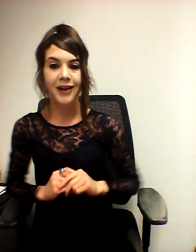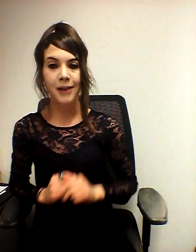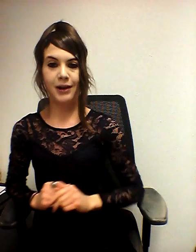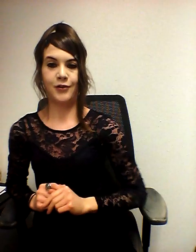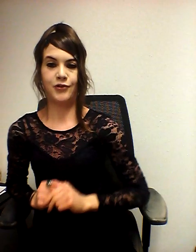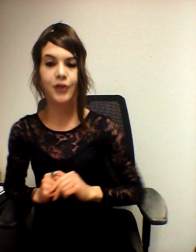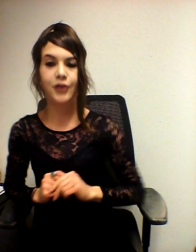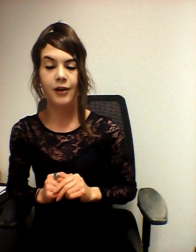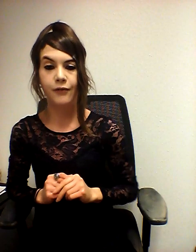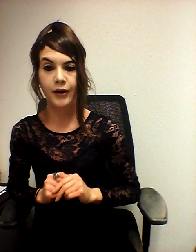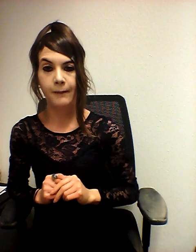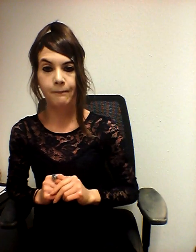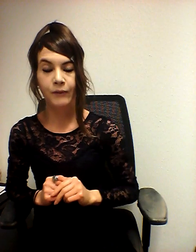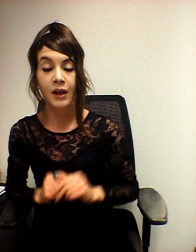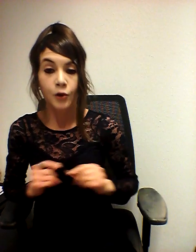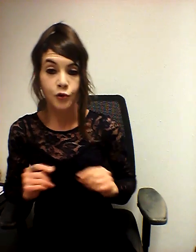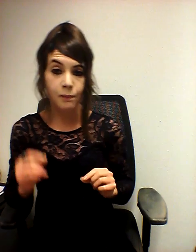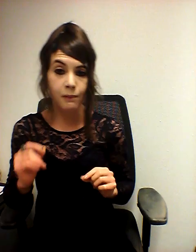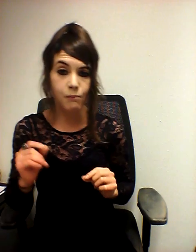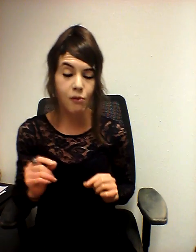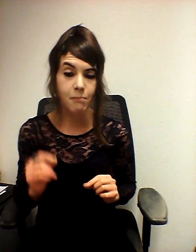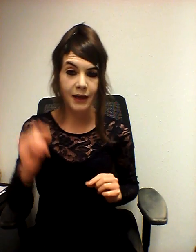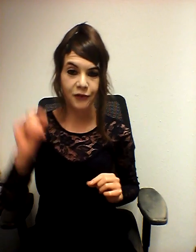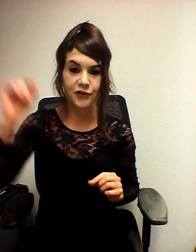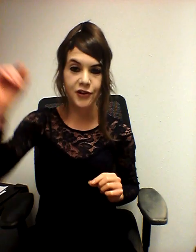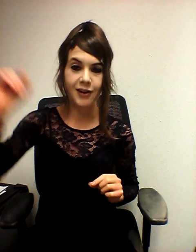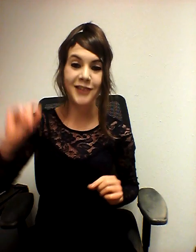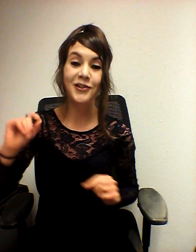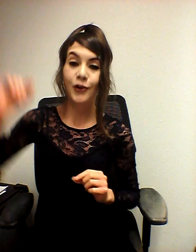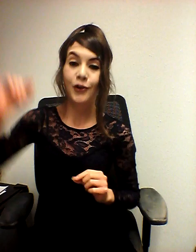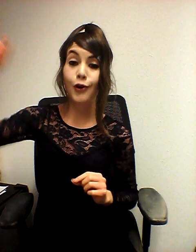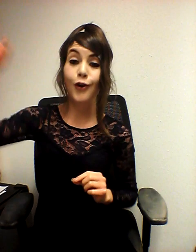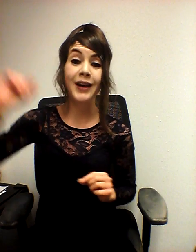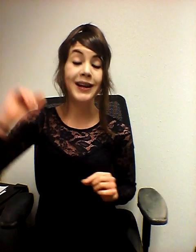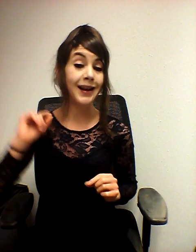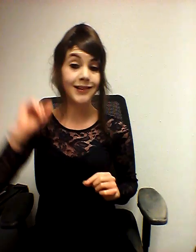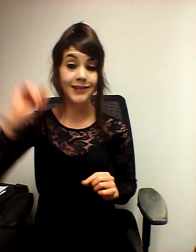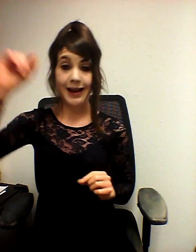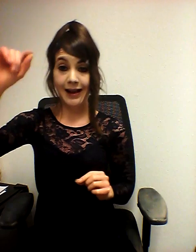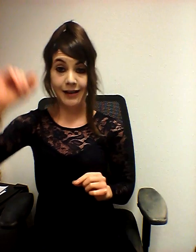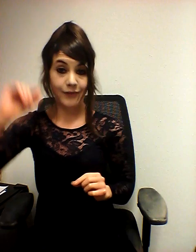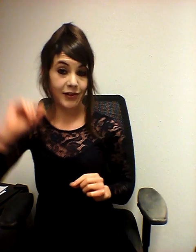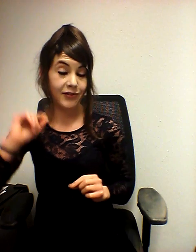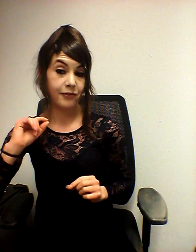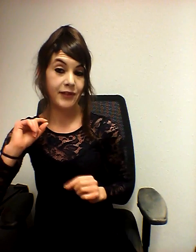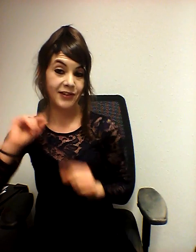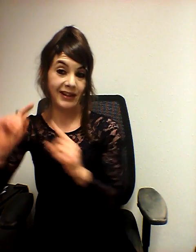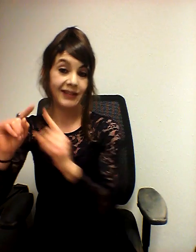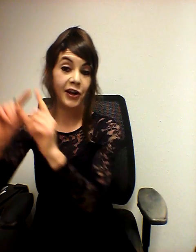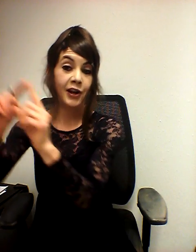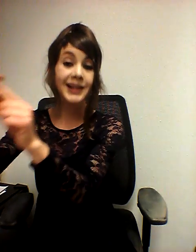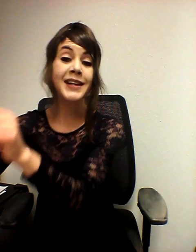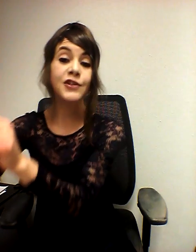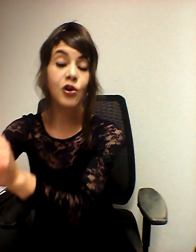gebruikt kunnen worden dus op het moment dat koolhydraten eiwitten vetten in de lysosoom